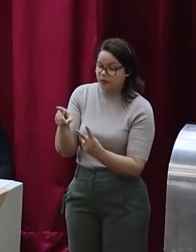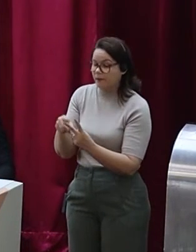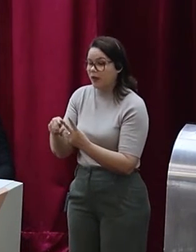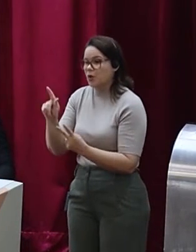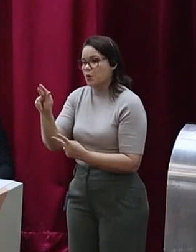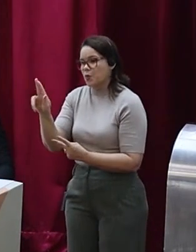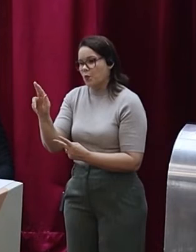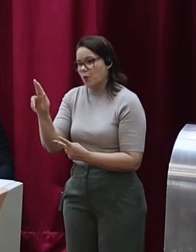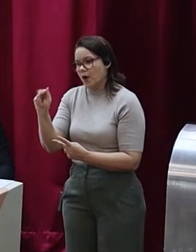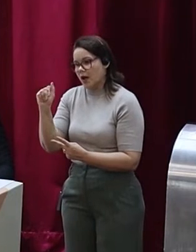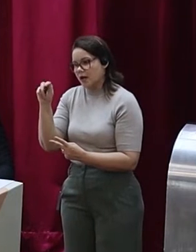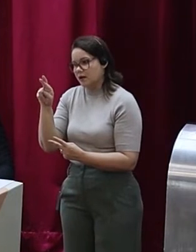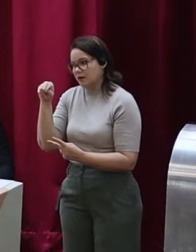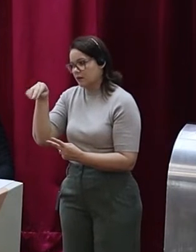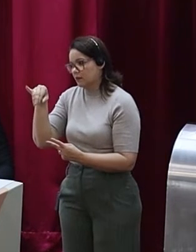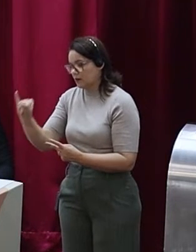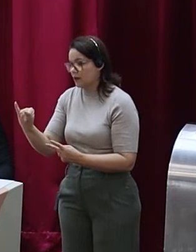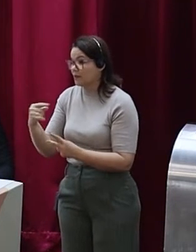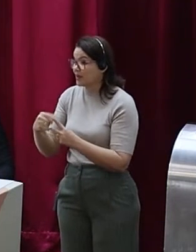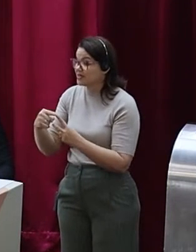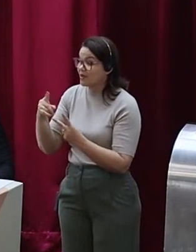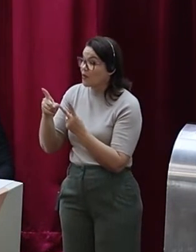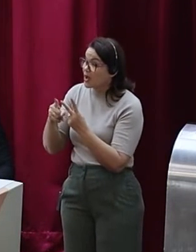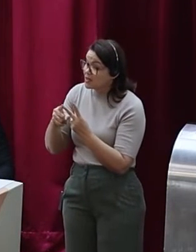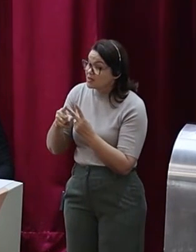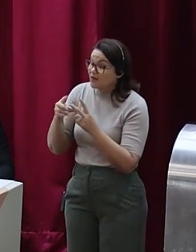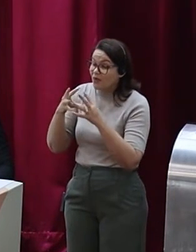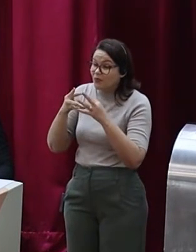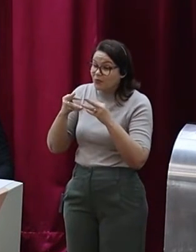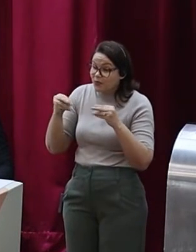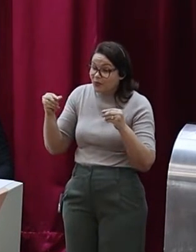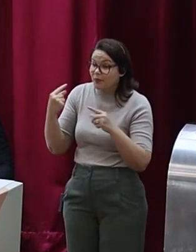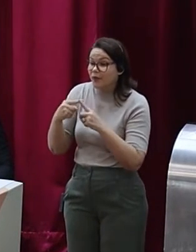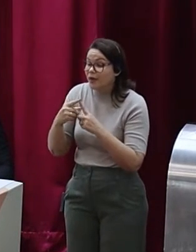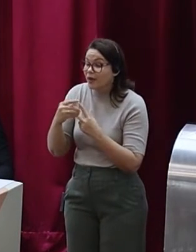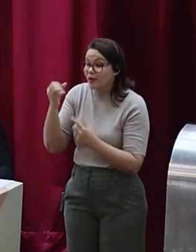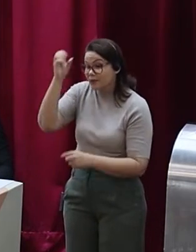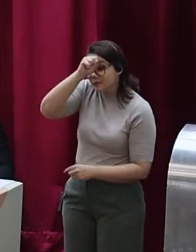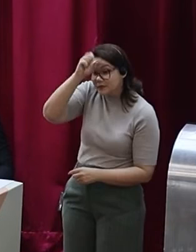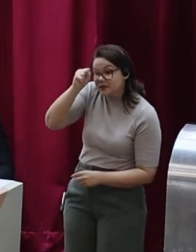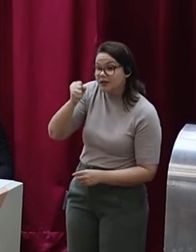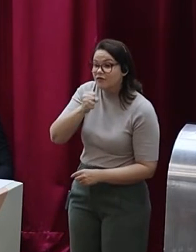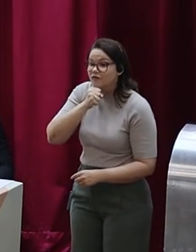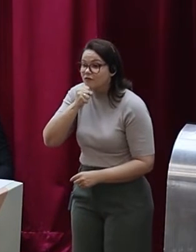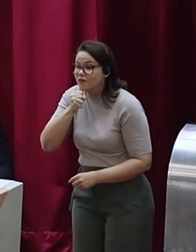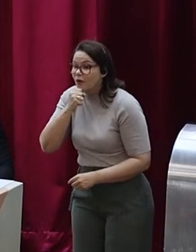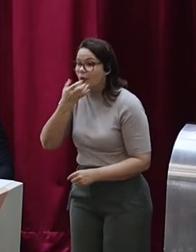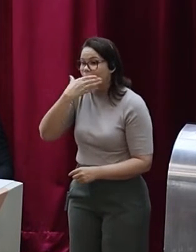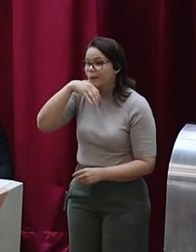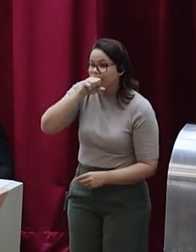lengua que yo particularmente aprendí con mi abuela, con mis padres, y como dice